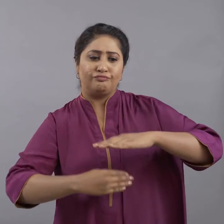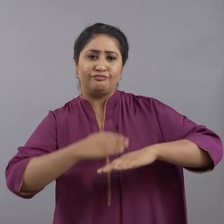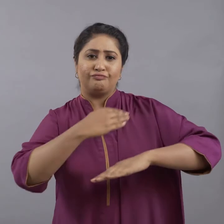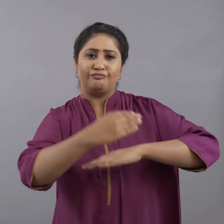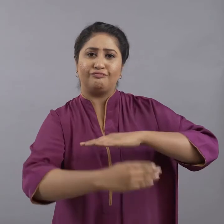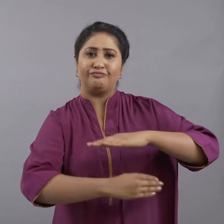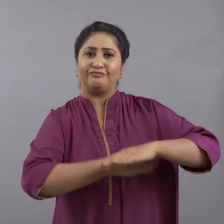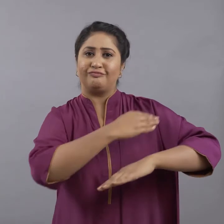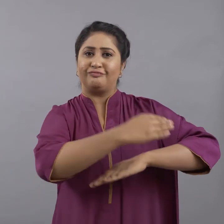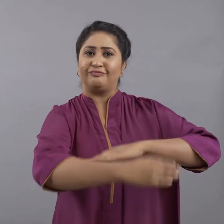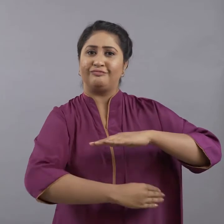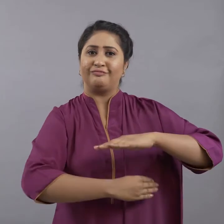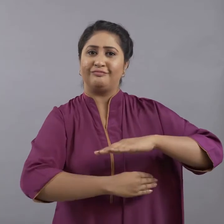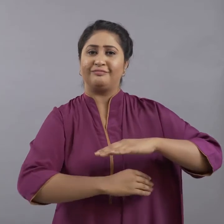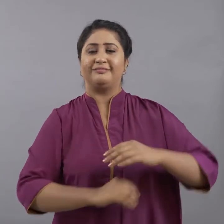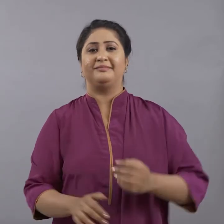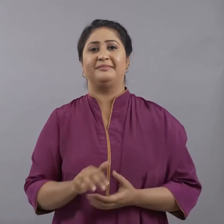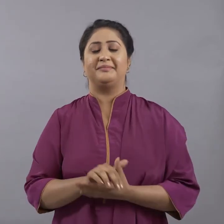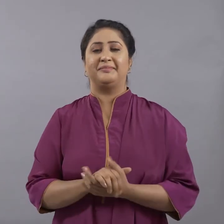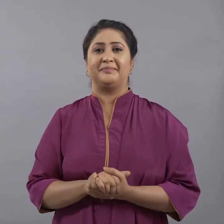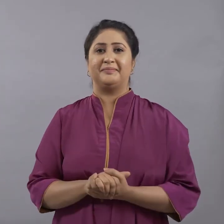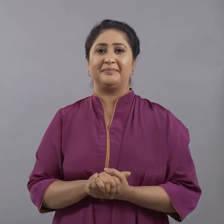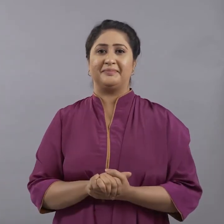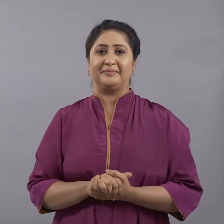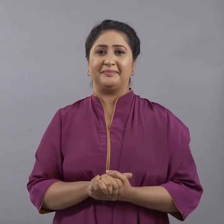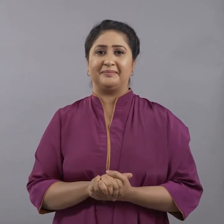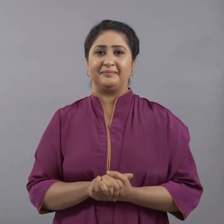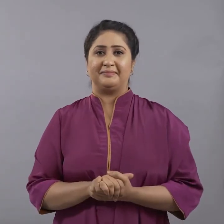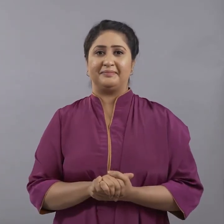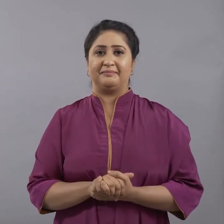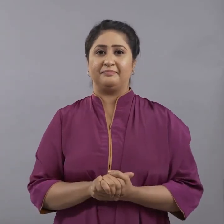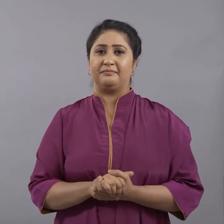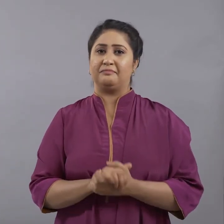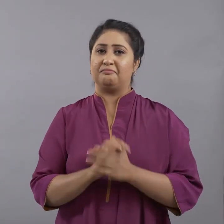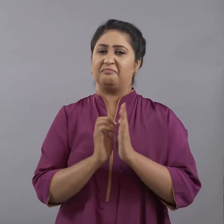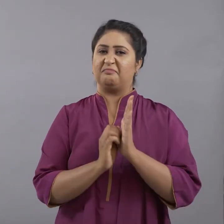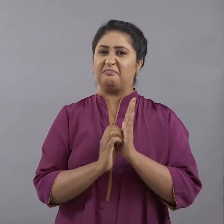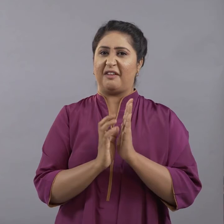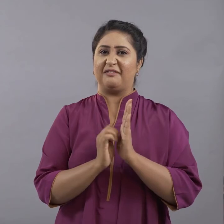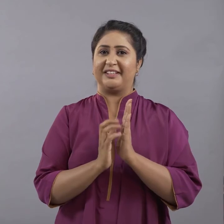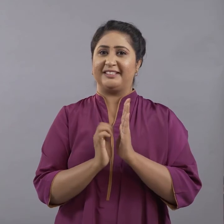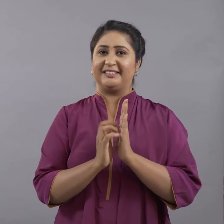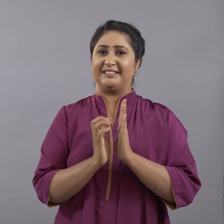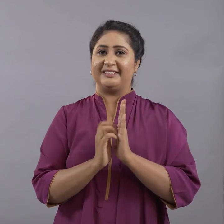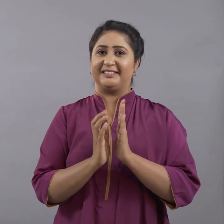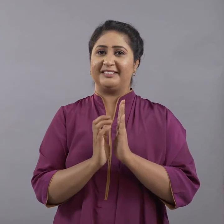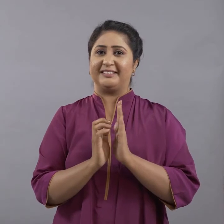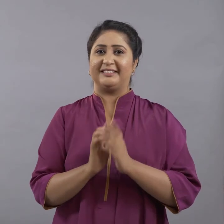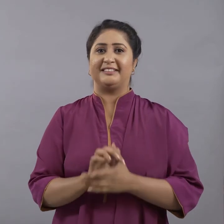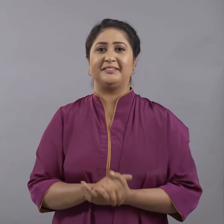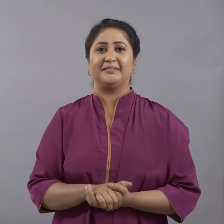मरहम पट्टी, माफी,